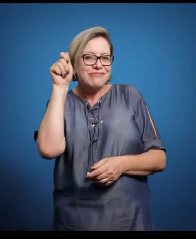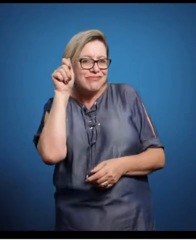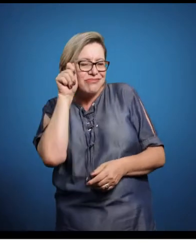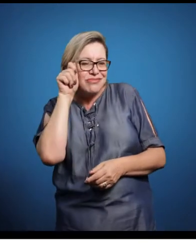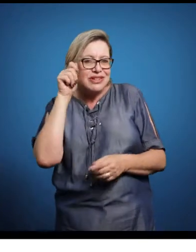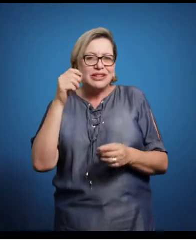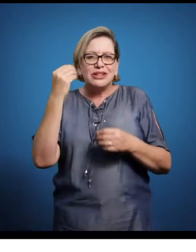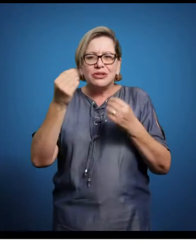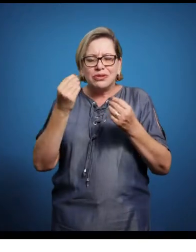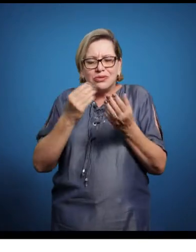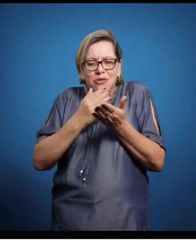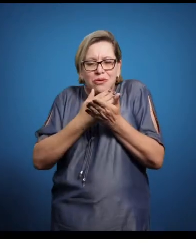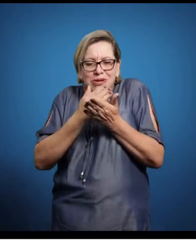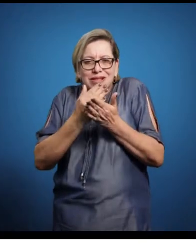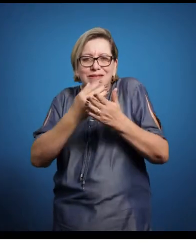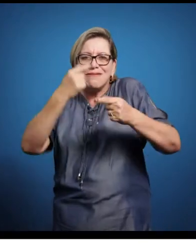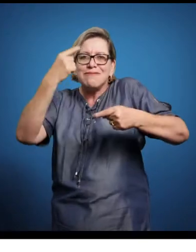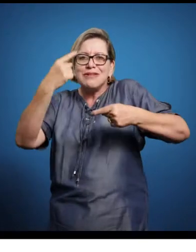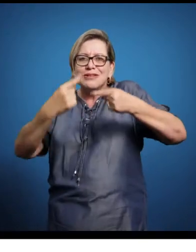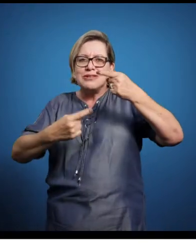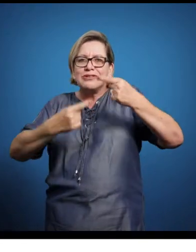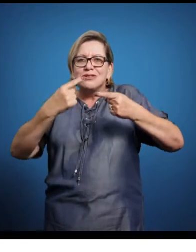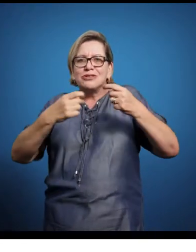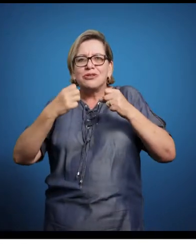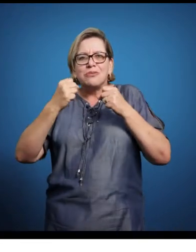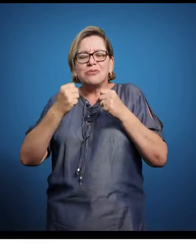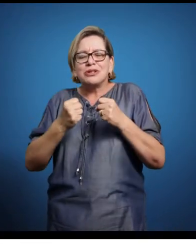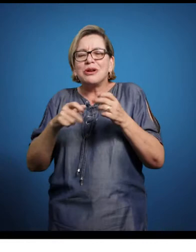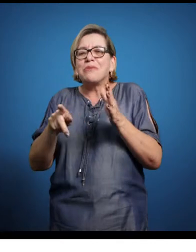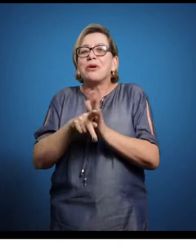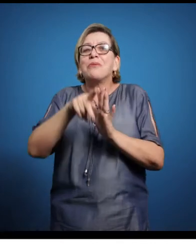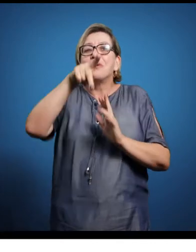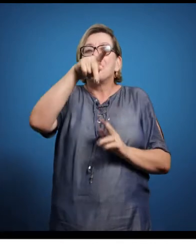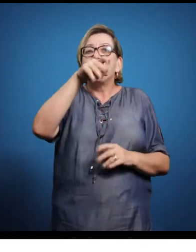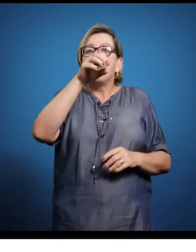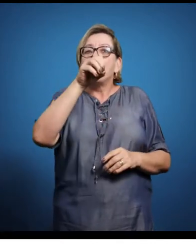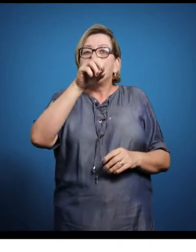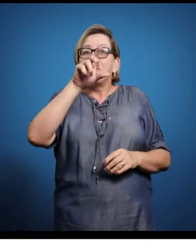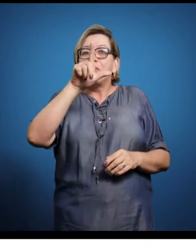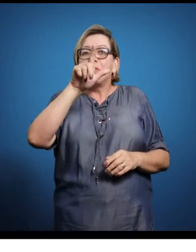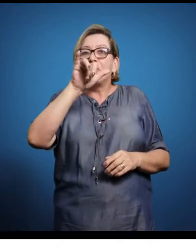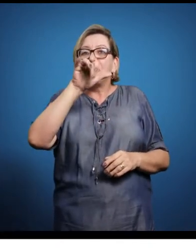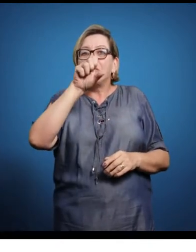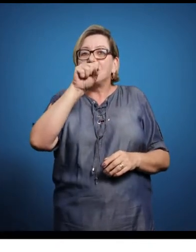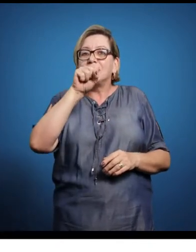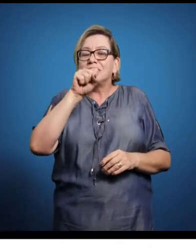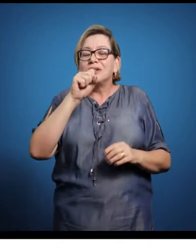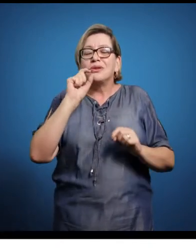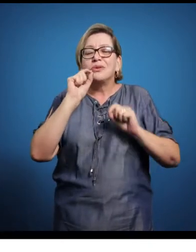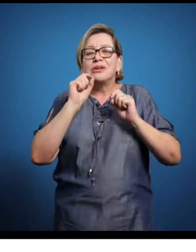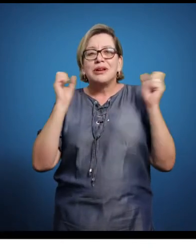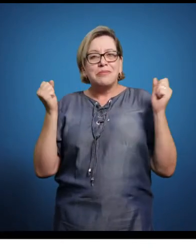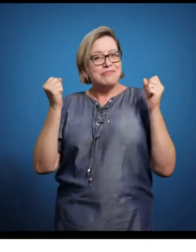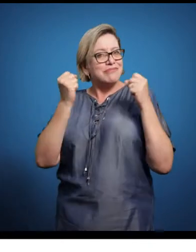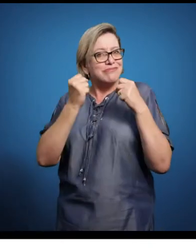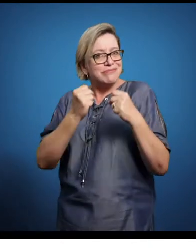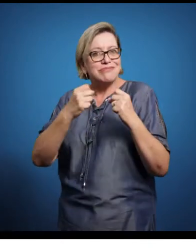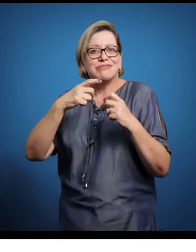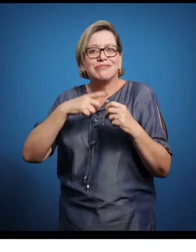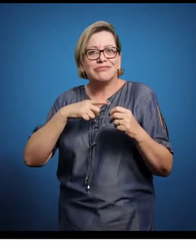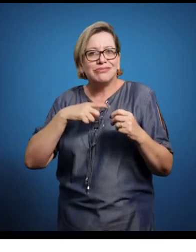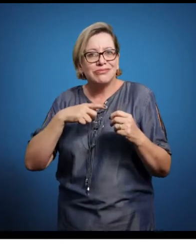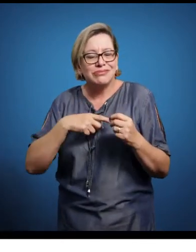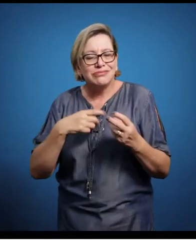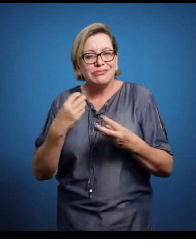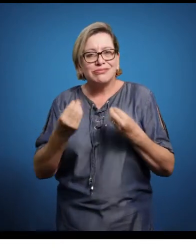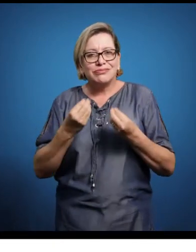quando se começar a discutir o poder da pólis a poder o institucional poder vindo